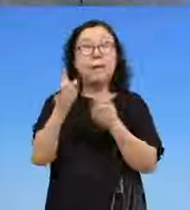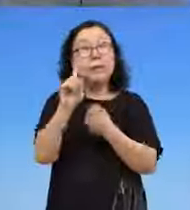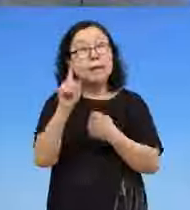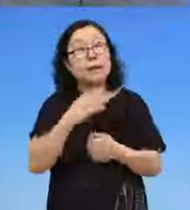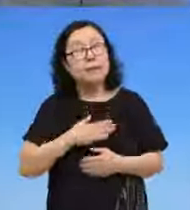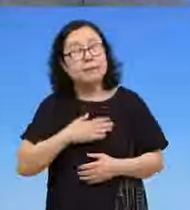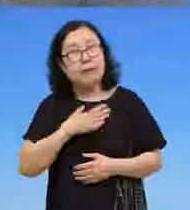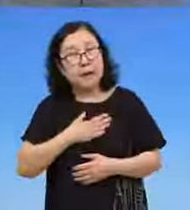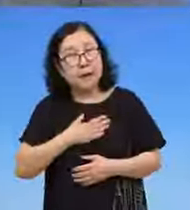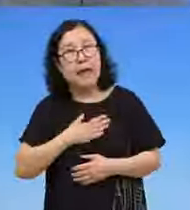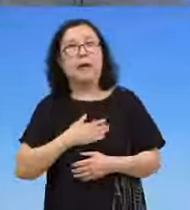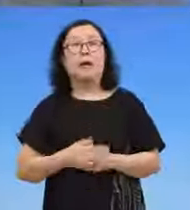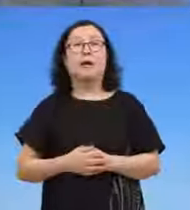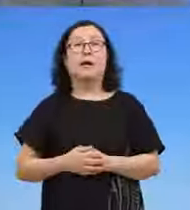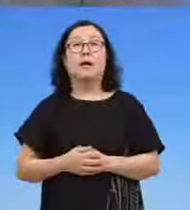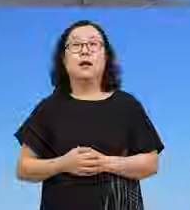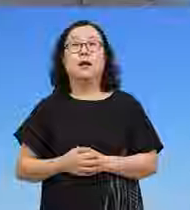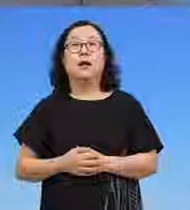은혜가 뭔지 아세요?